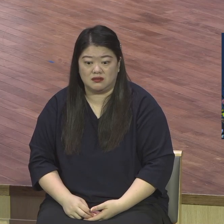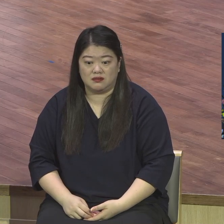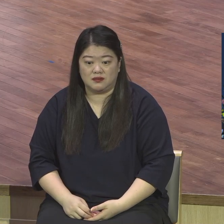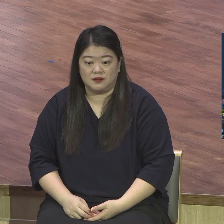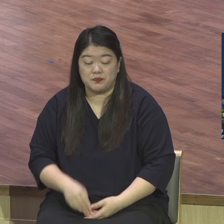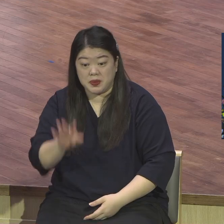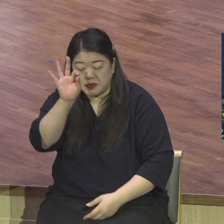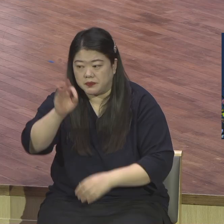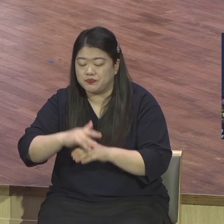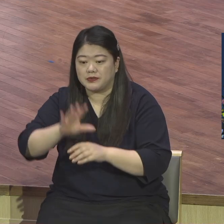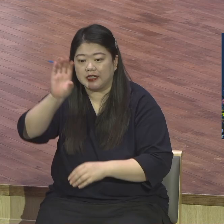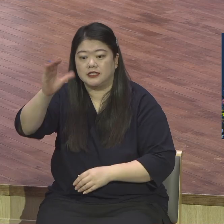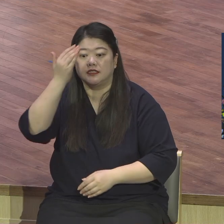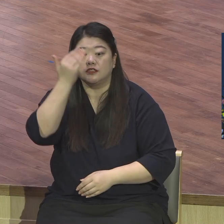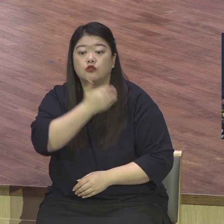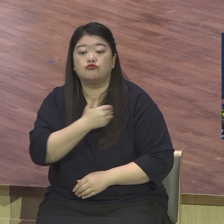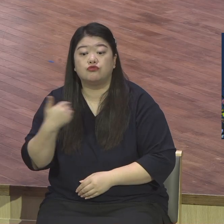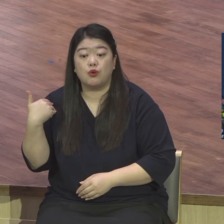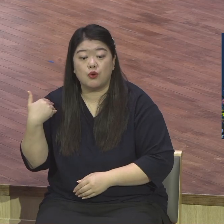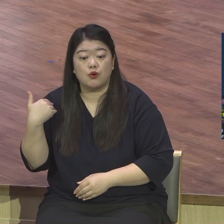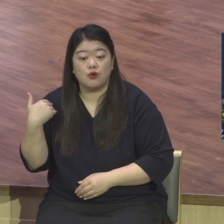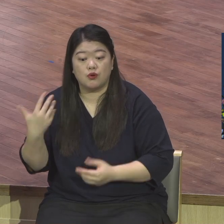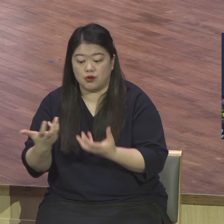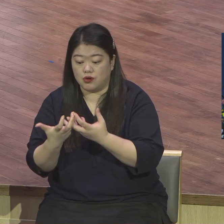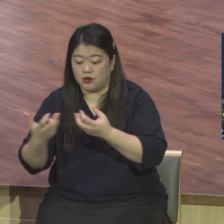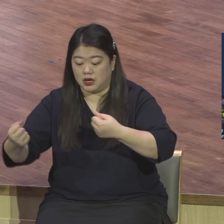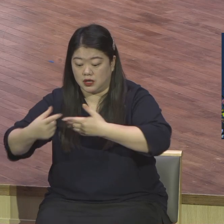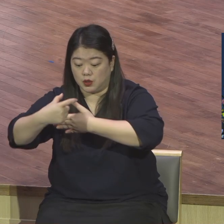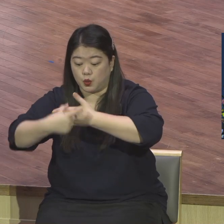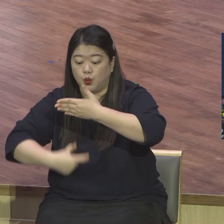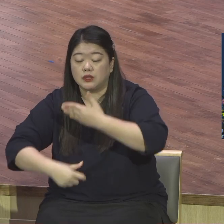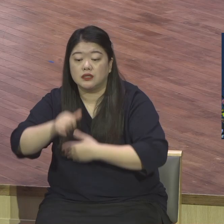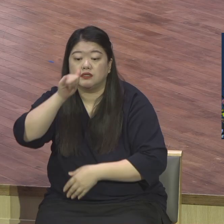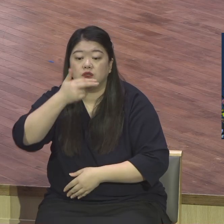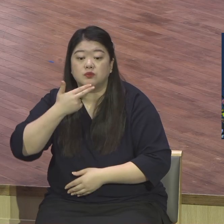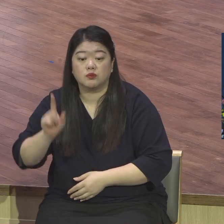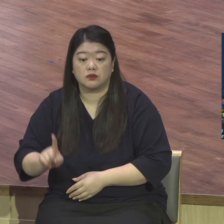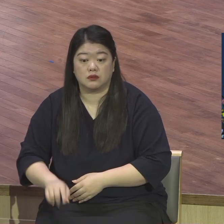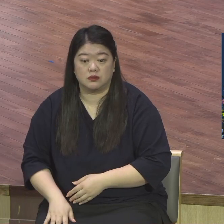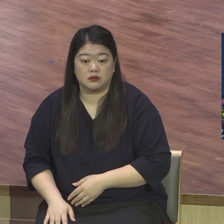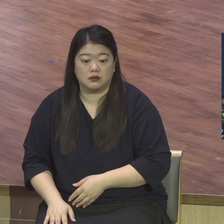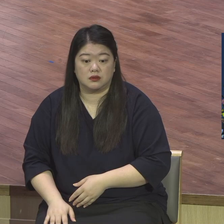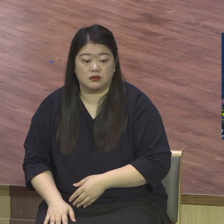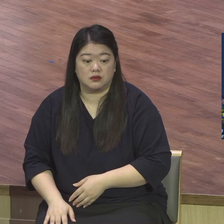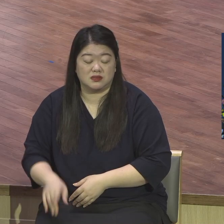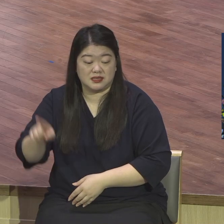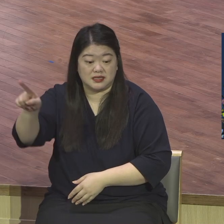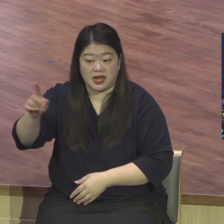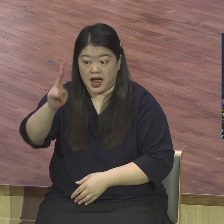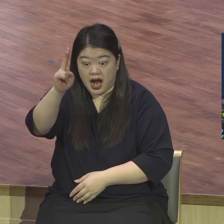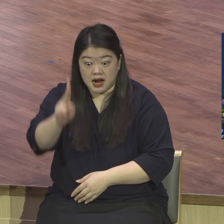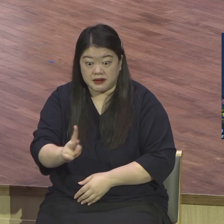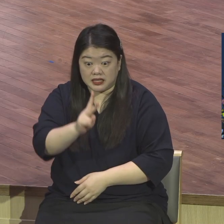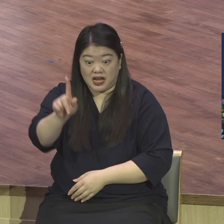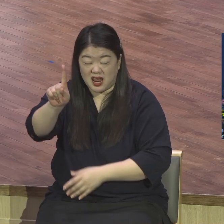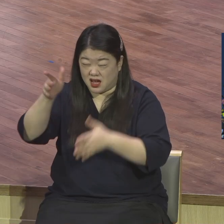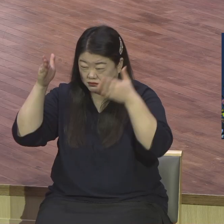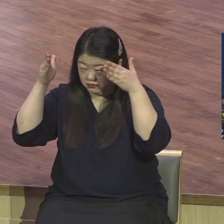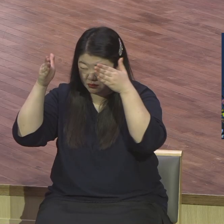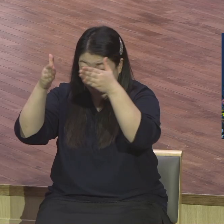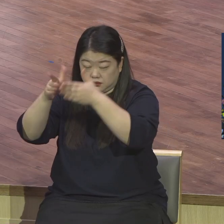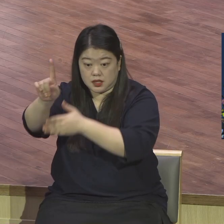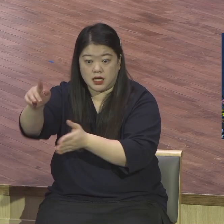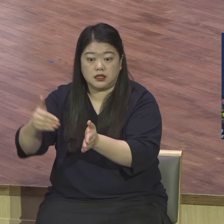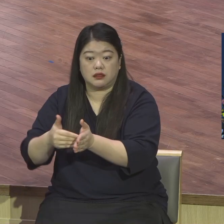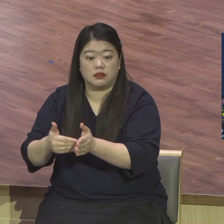그랬습니까? 불교가 그랬습니까? 기독교만 그래요. 왜 그렇습니까? 기독교만 복음이니까